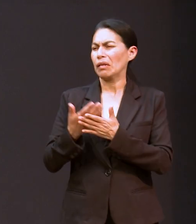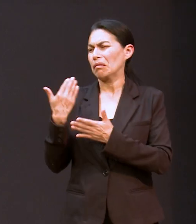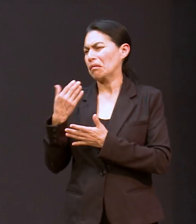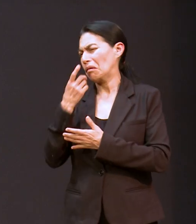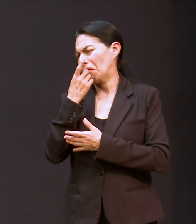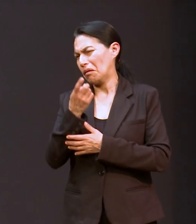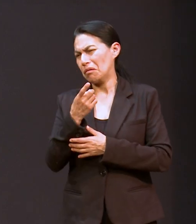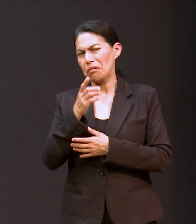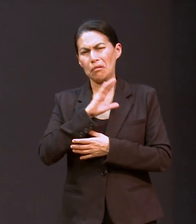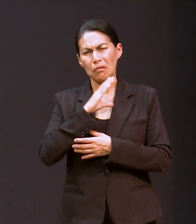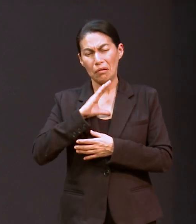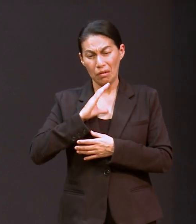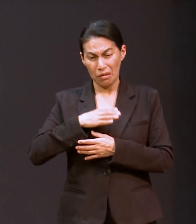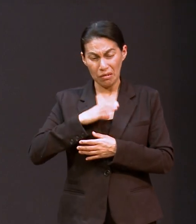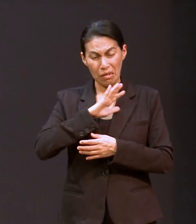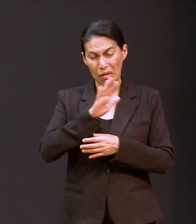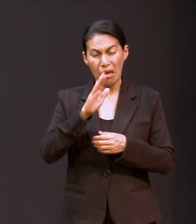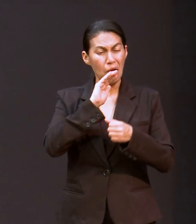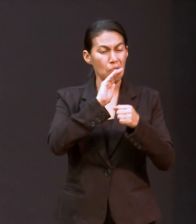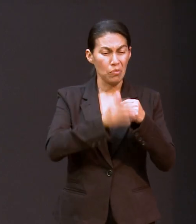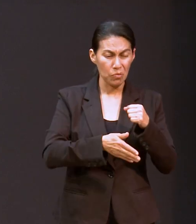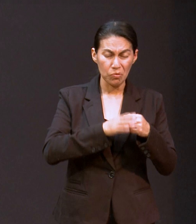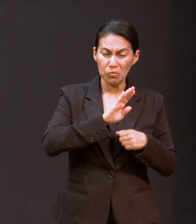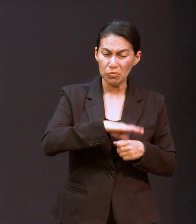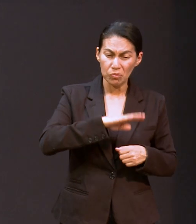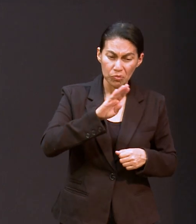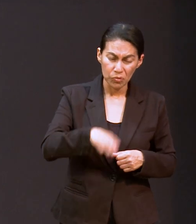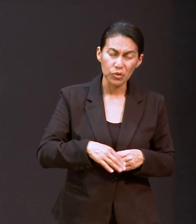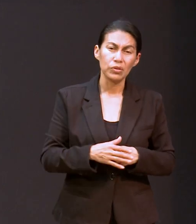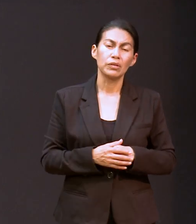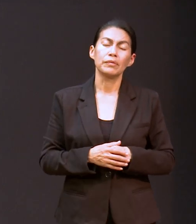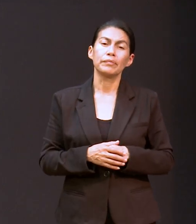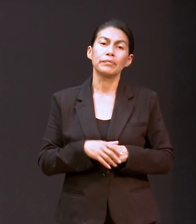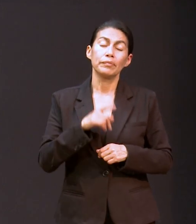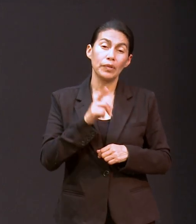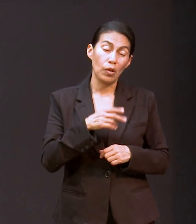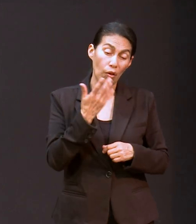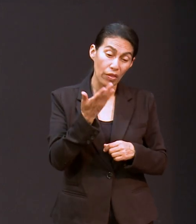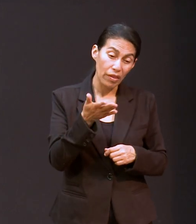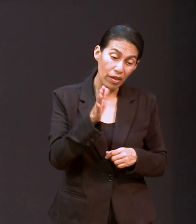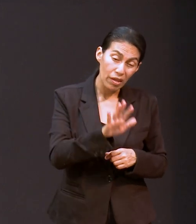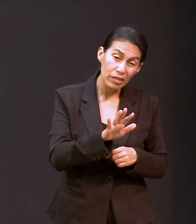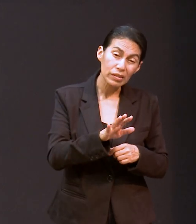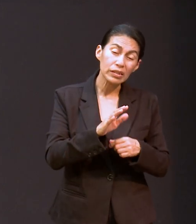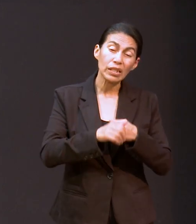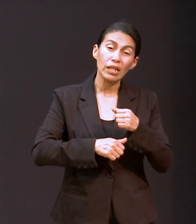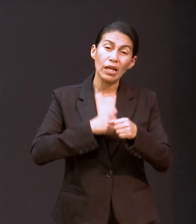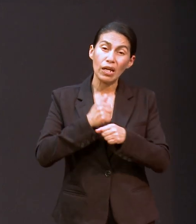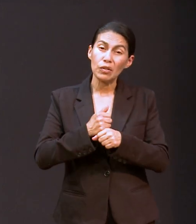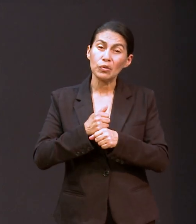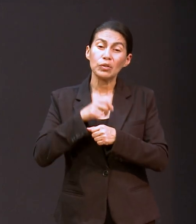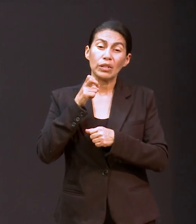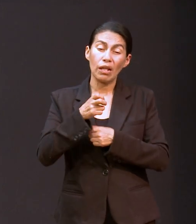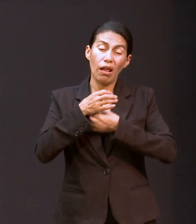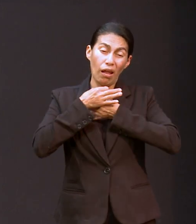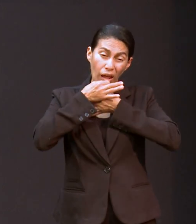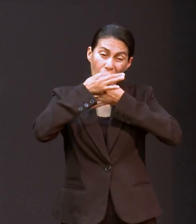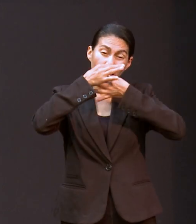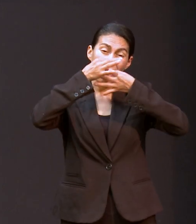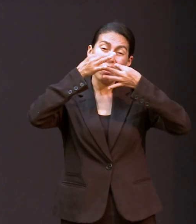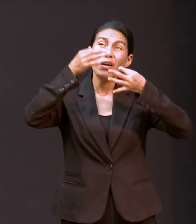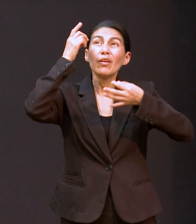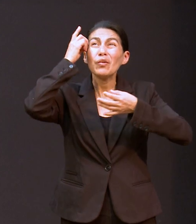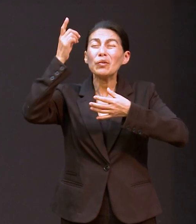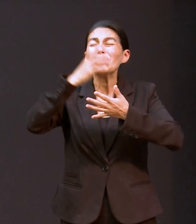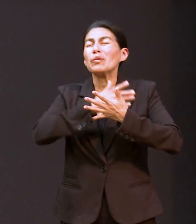tenías más chances pero por diez años más él Pudo hablarle a otras personas de la maravilla de lo grande de lo maravilloso que